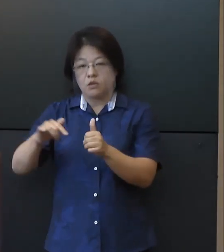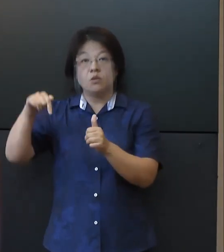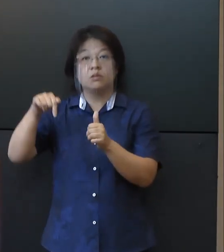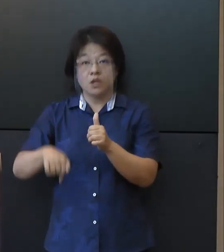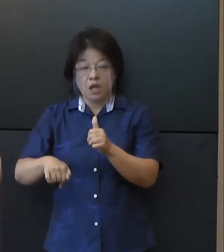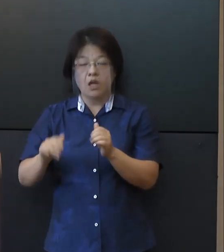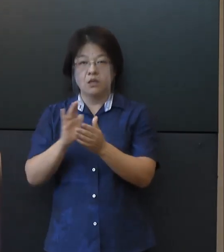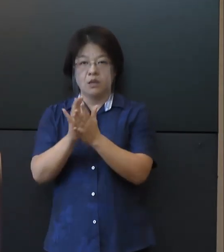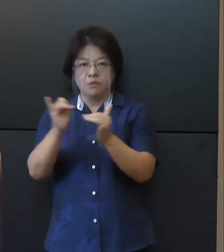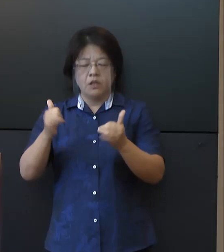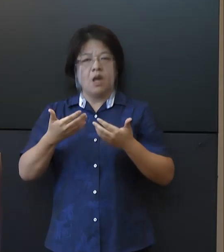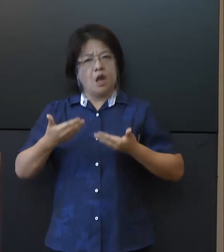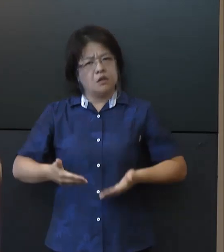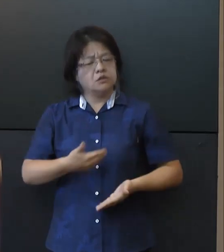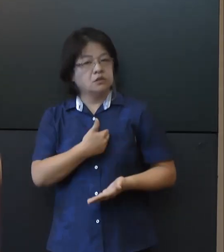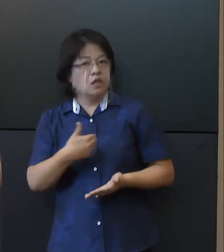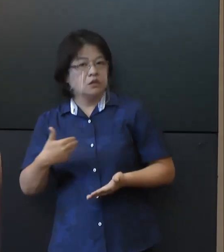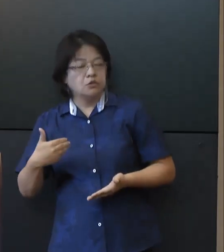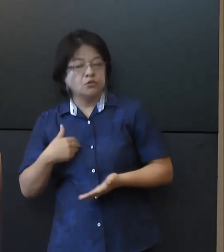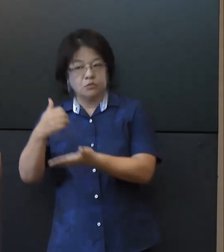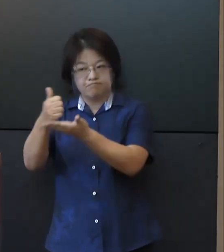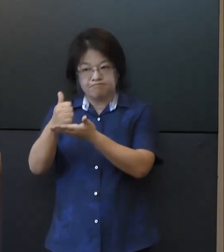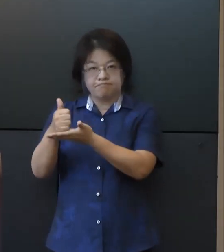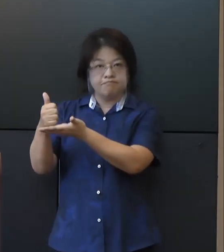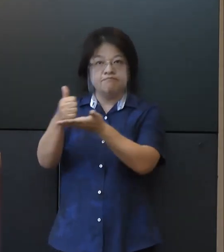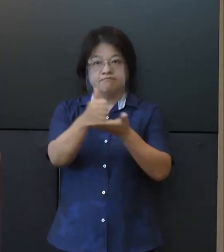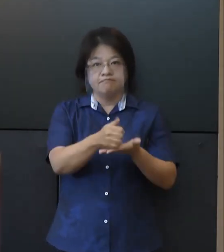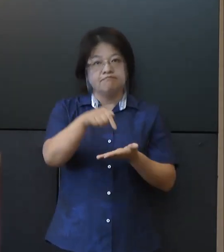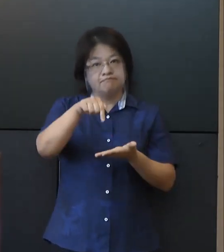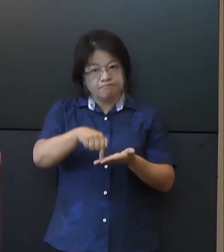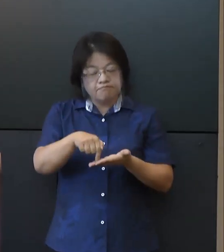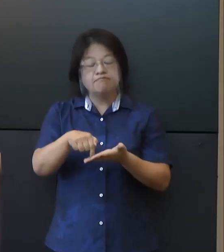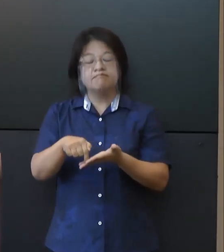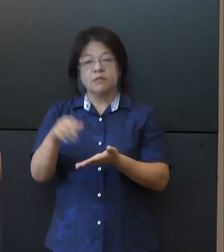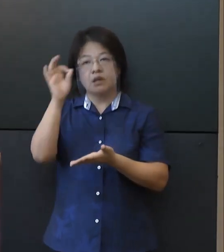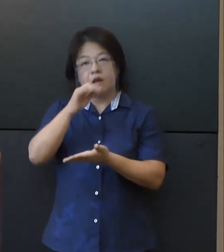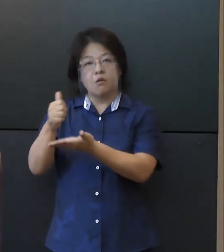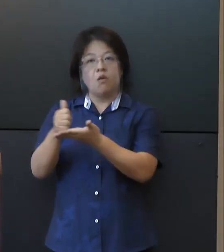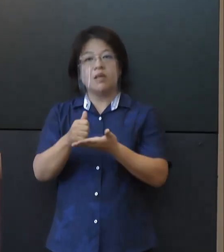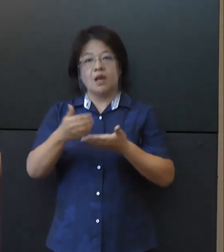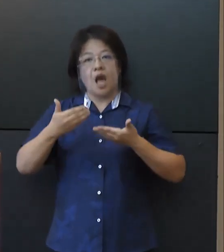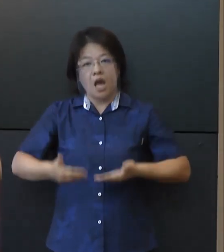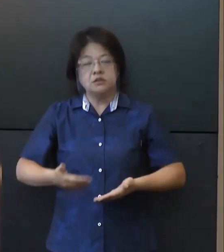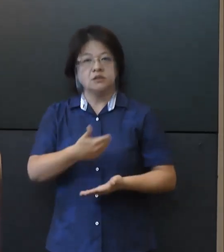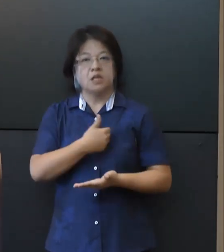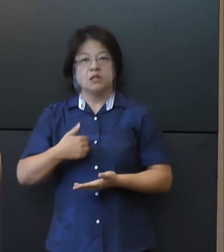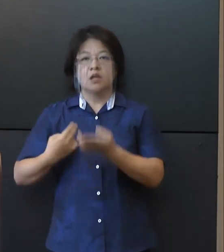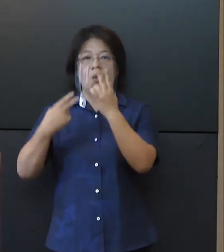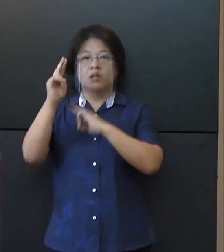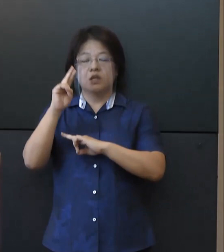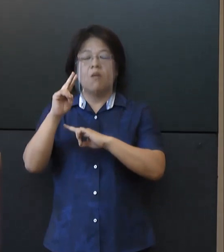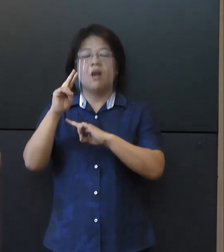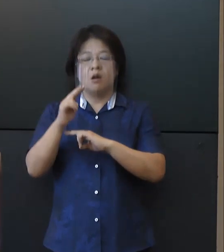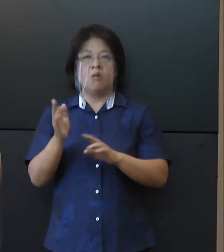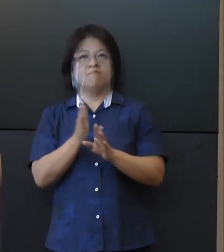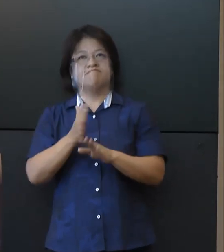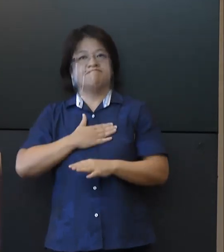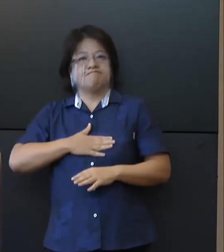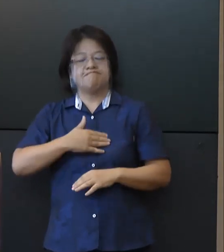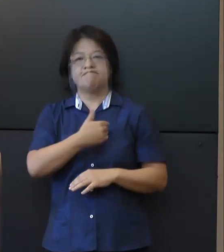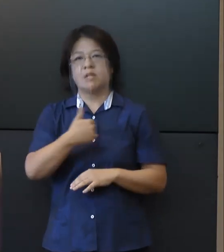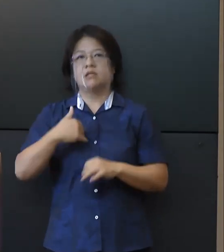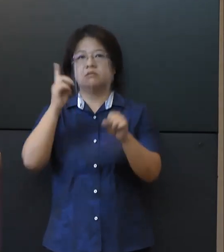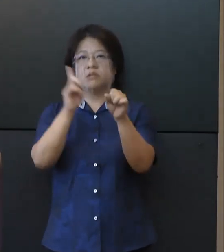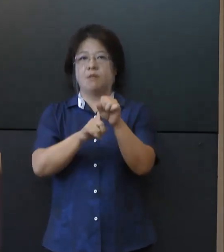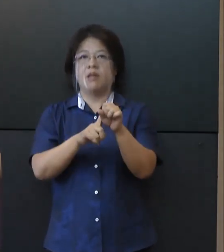県民が安心して旅行者を迎え入れ、旅行者が安全安心に沖縄での滞在を楽しんでもらう